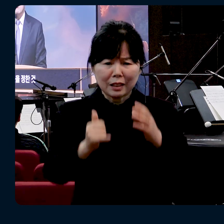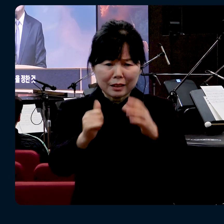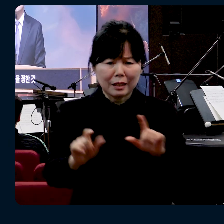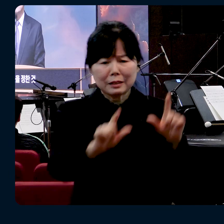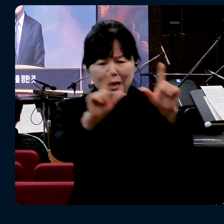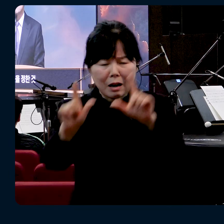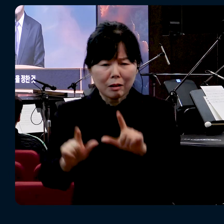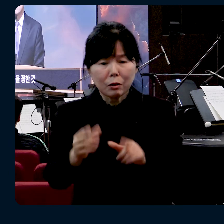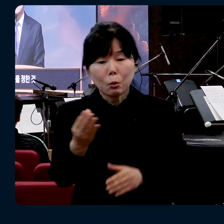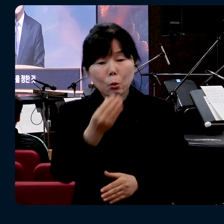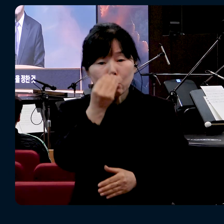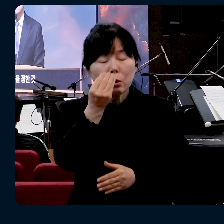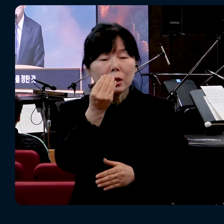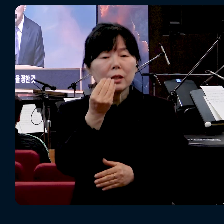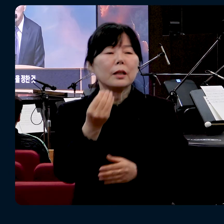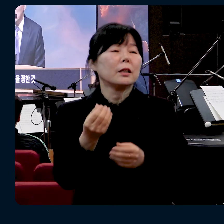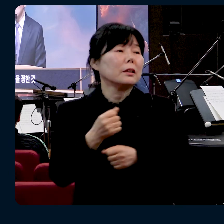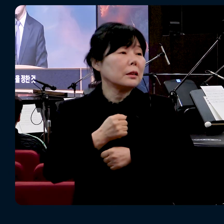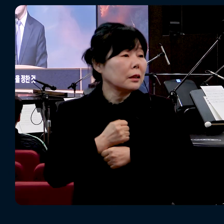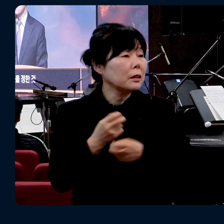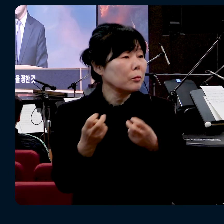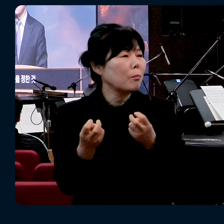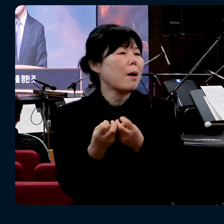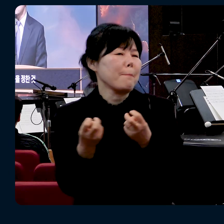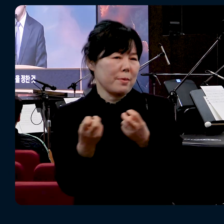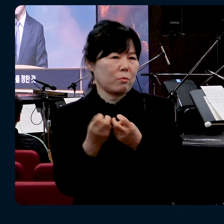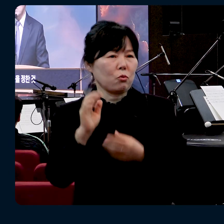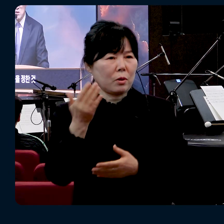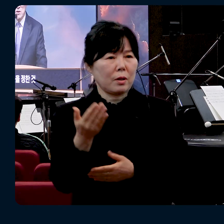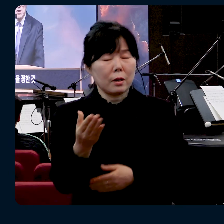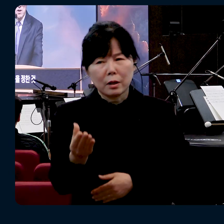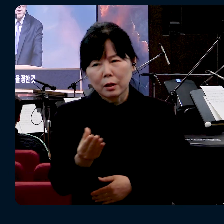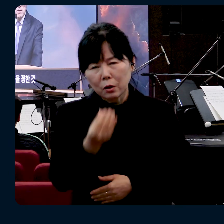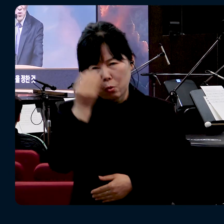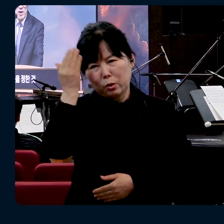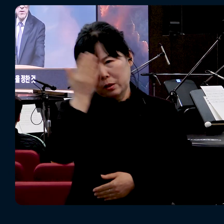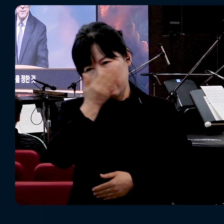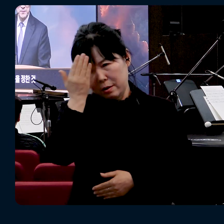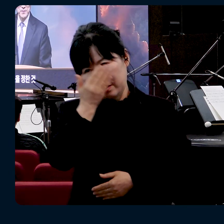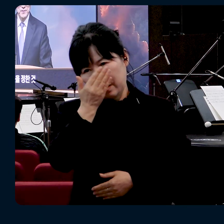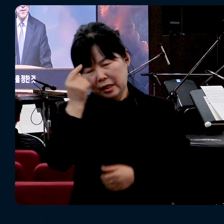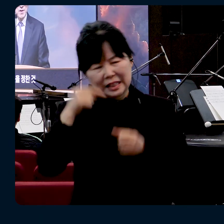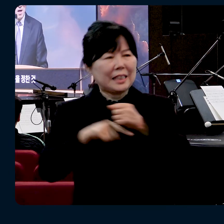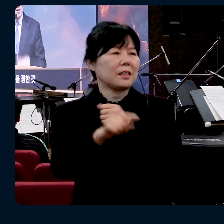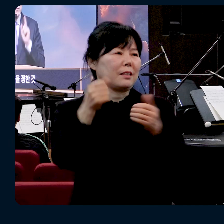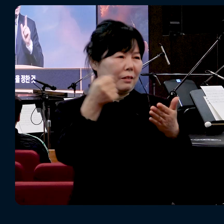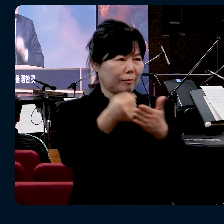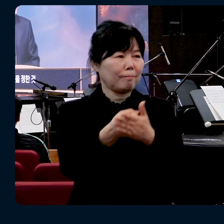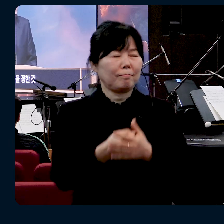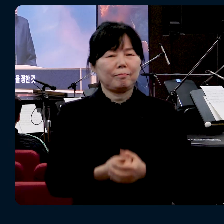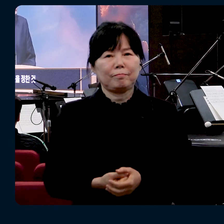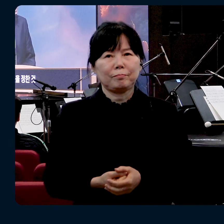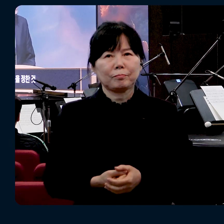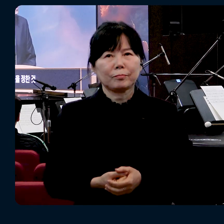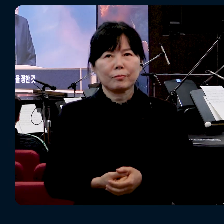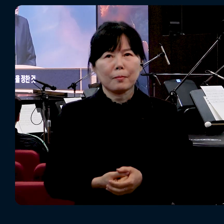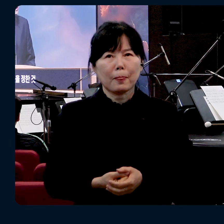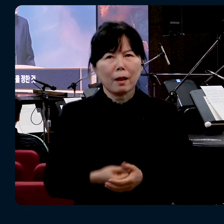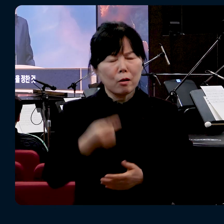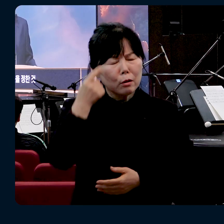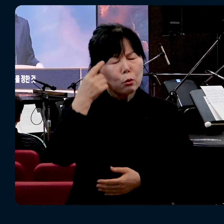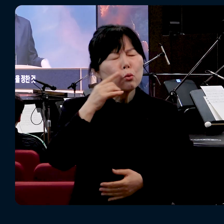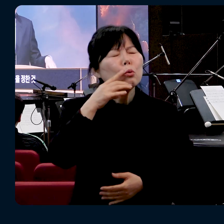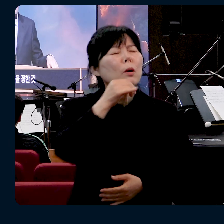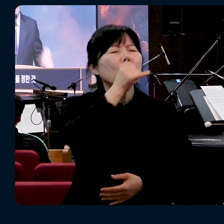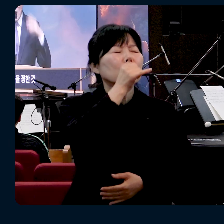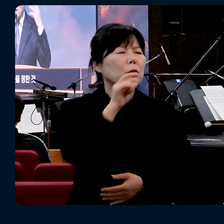가운데서 거룩을 지킬 수 있었던 비밀이다 하는 것이죠. 성결의 뜻을 정한 것. 자, 그런데 여기서 우리가 이제 묻게 되는